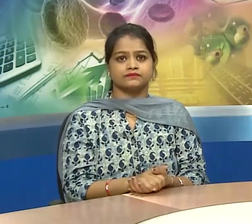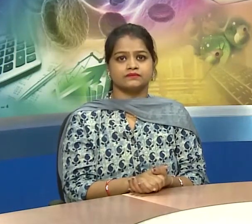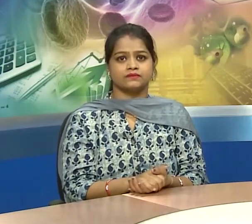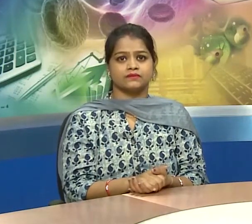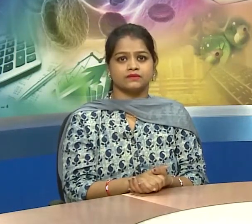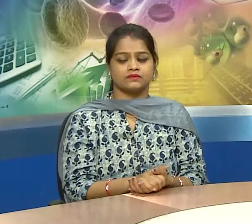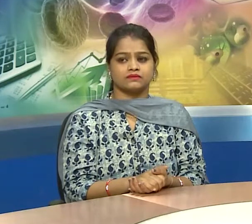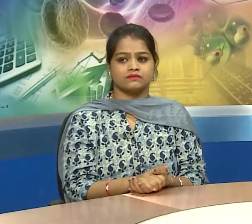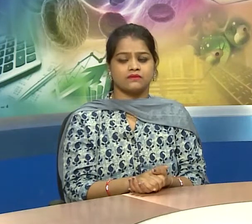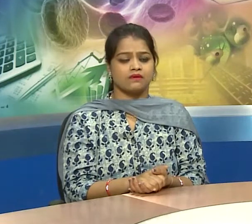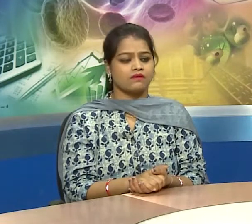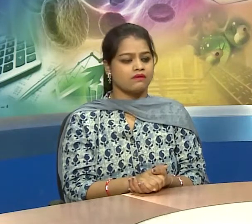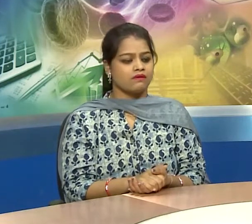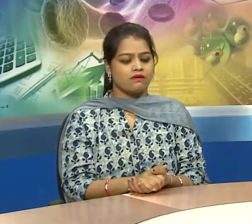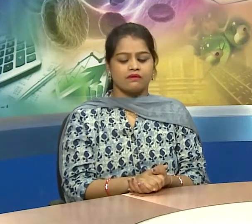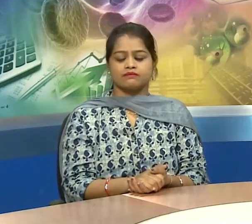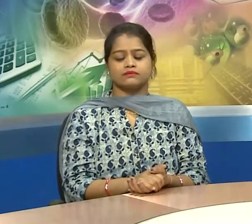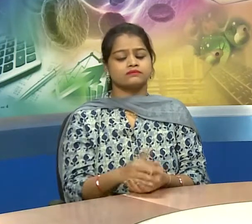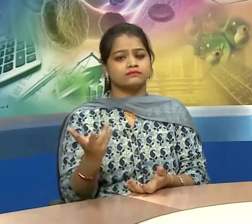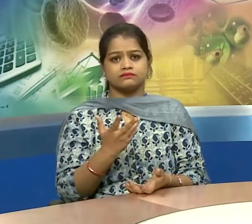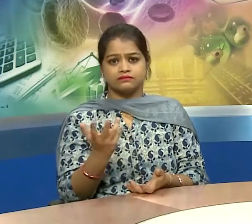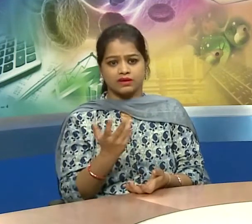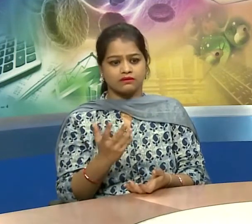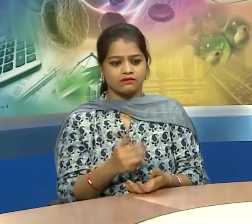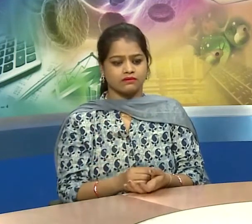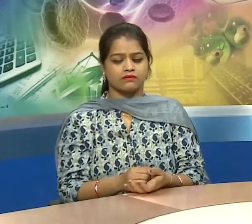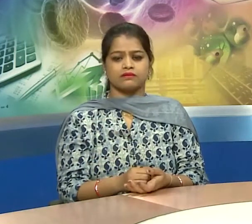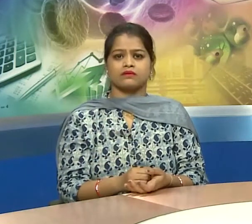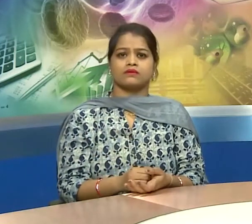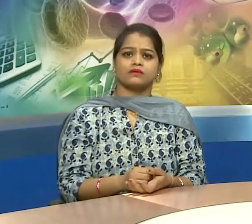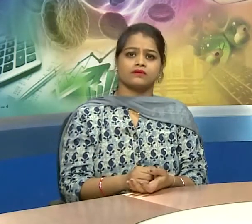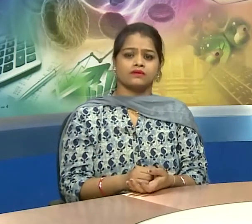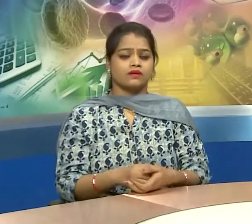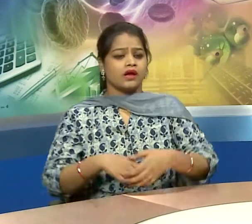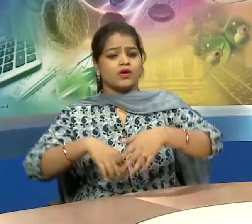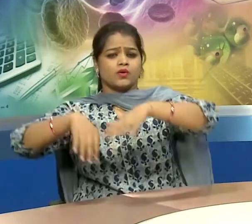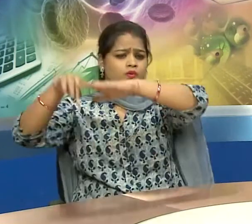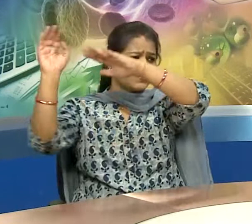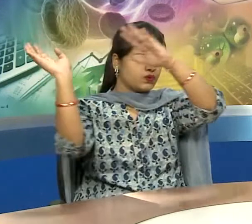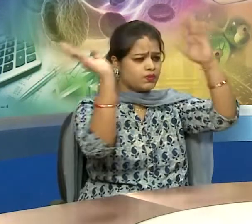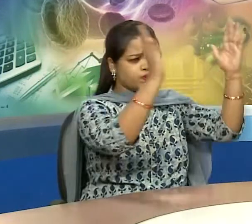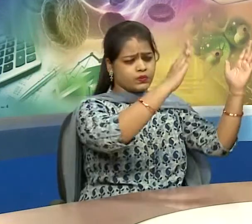जैसी चले बयार पीठी तब तैसी दी जाए, अर्थात